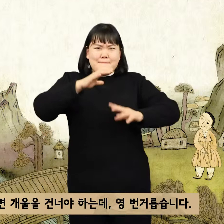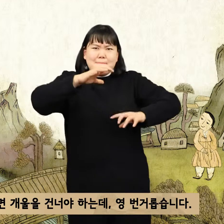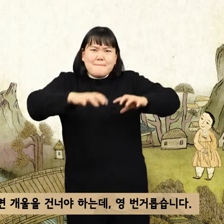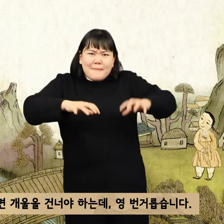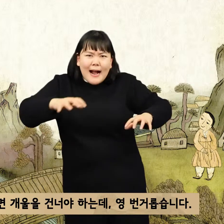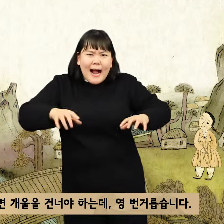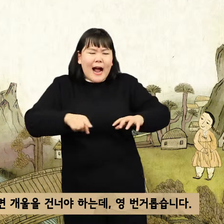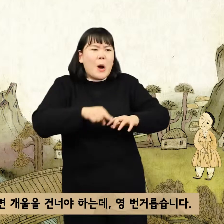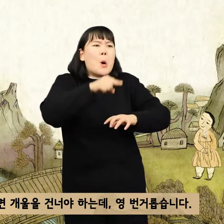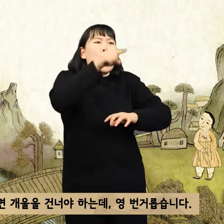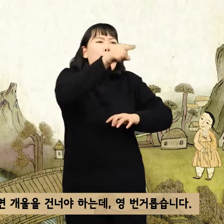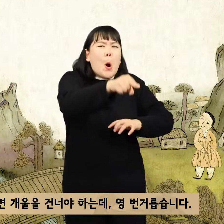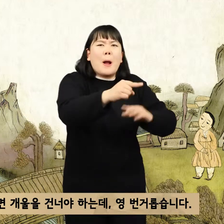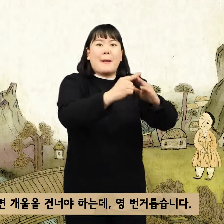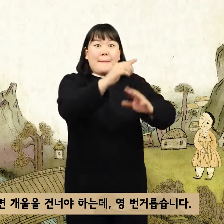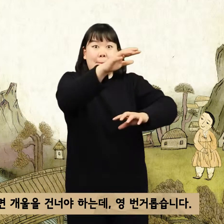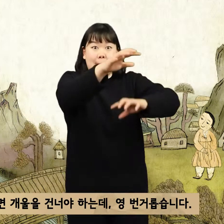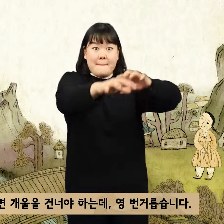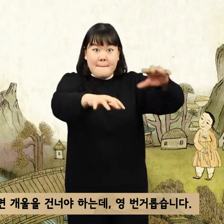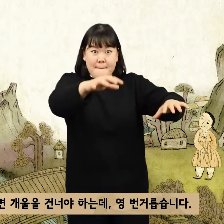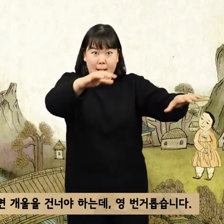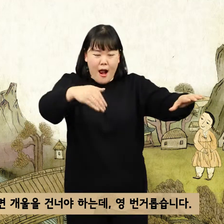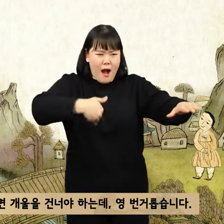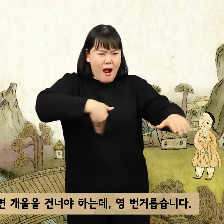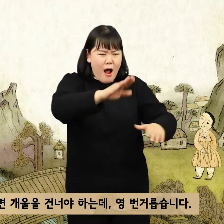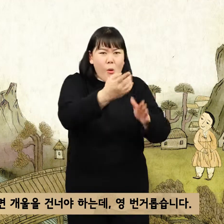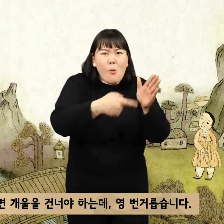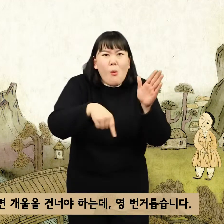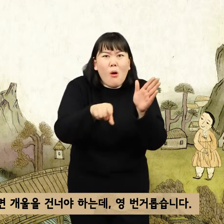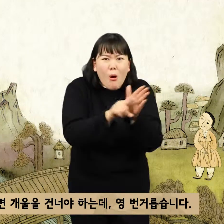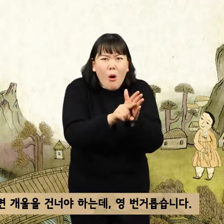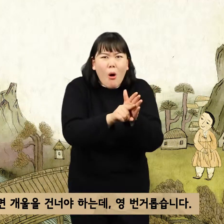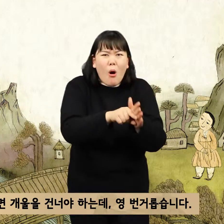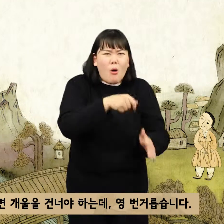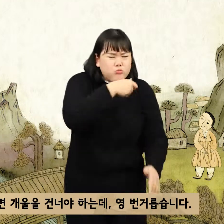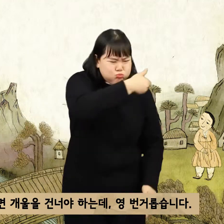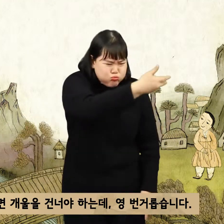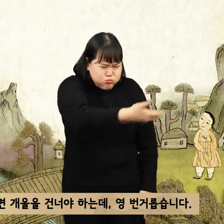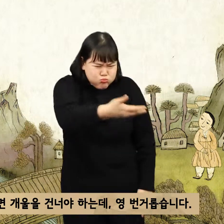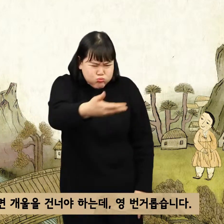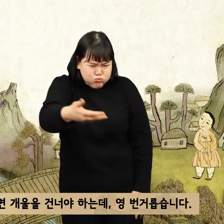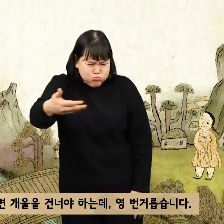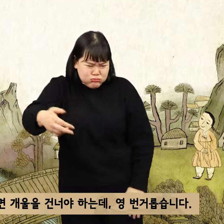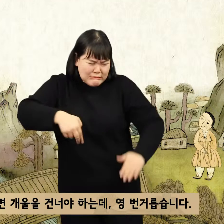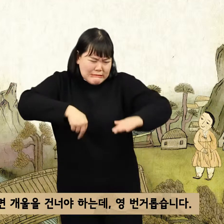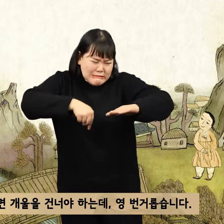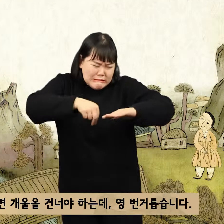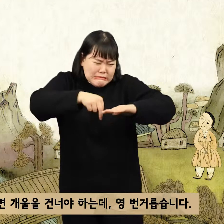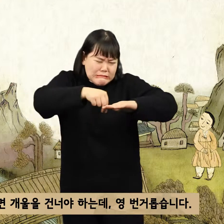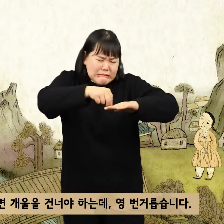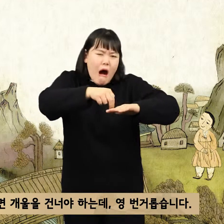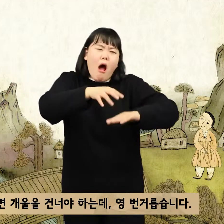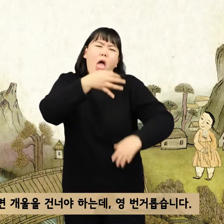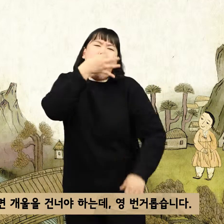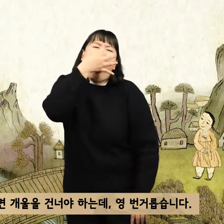우리 마을에서 이웃 마을로 가려면 개울을 건너야 하는데 영